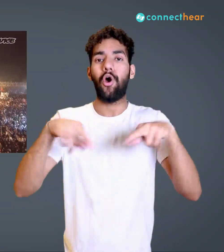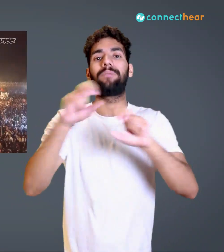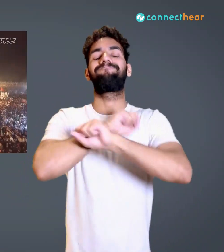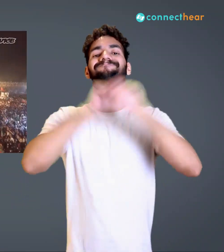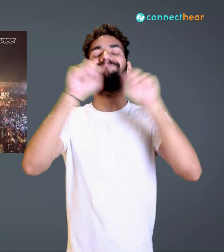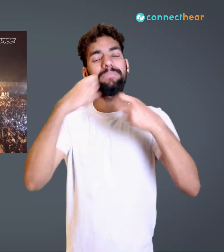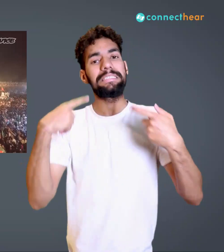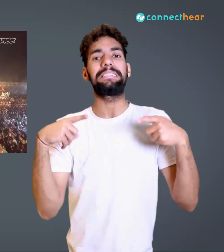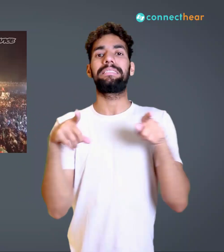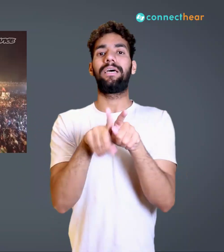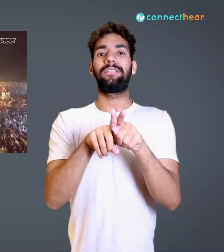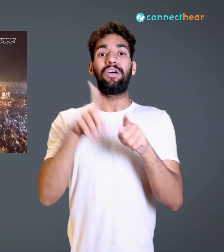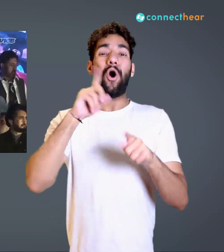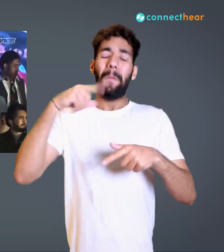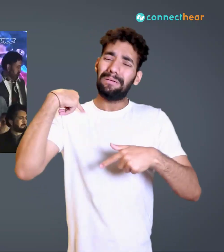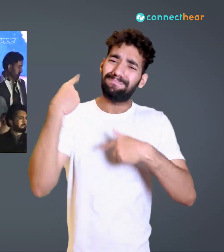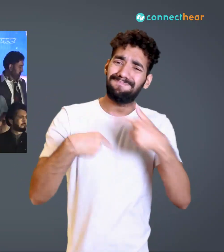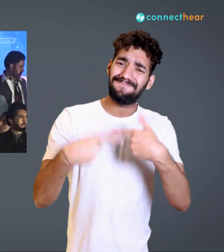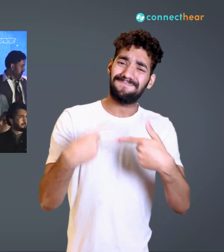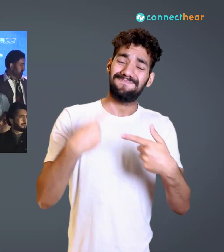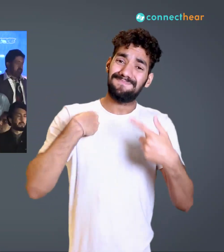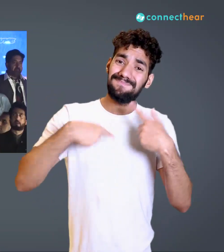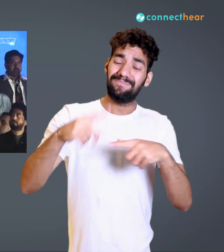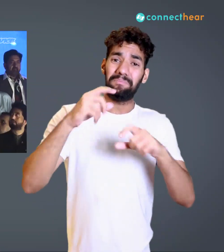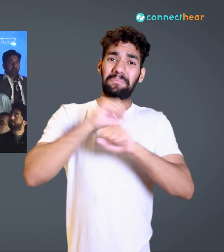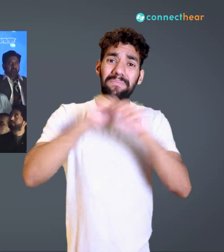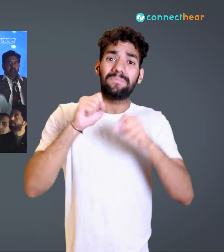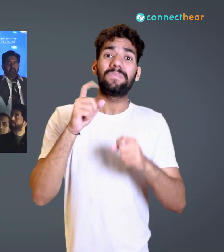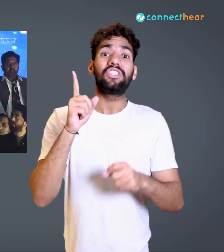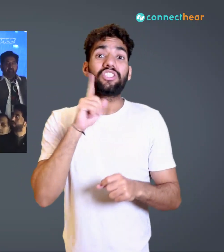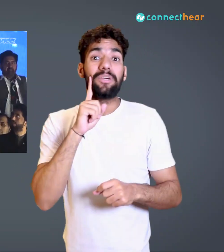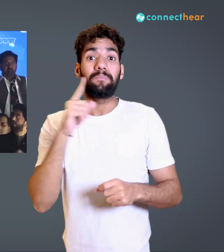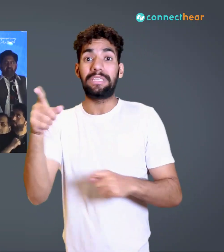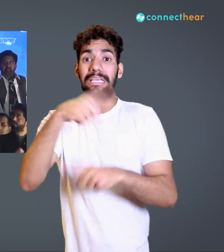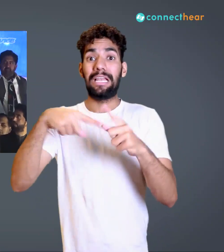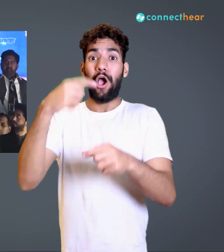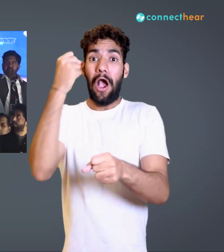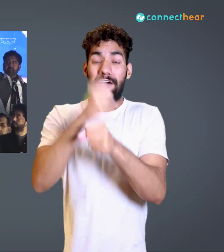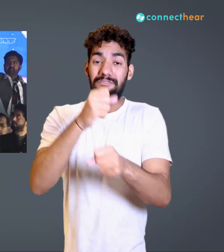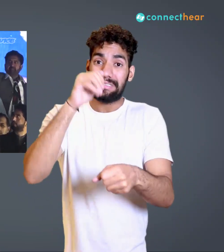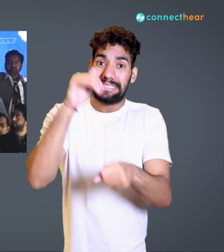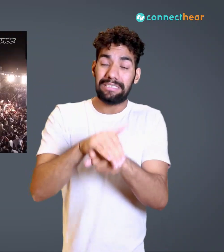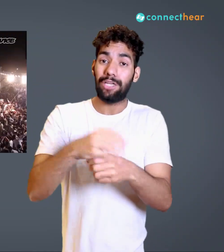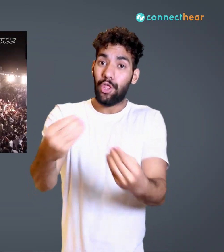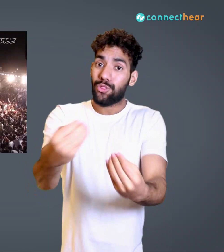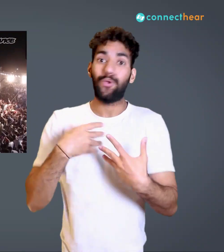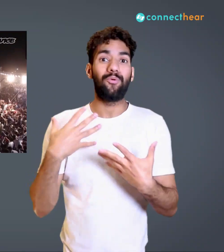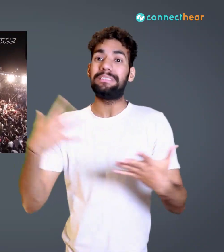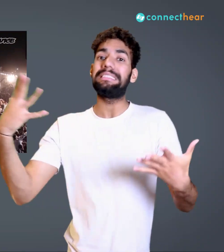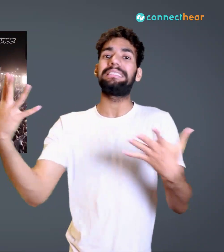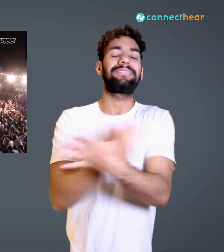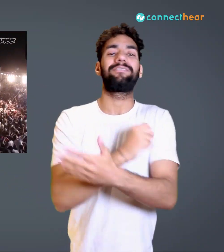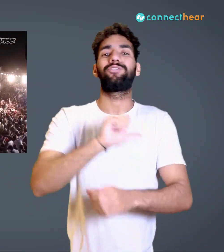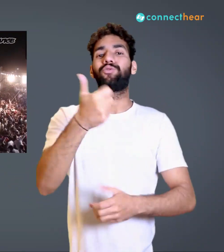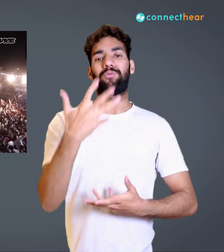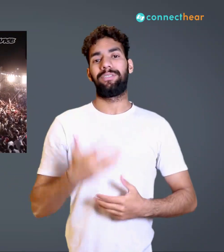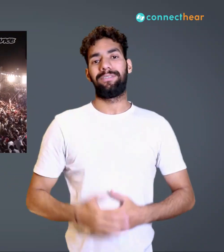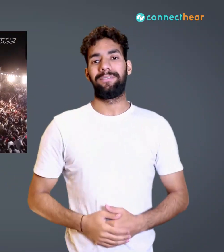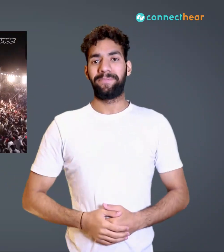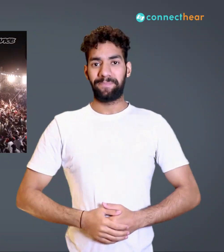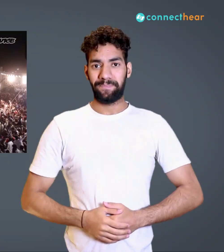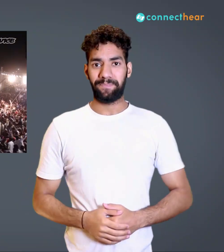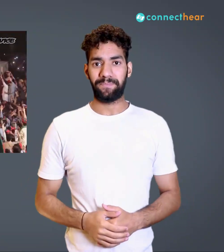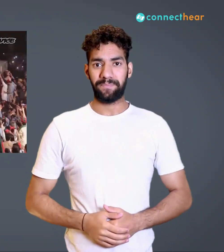सड़कों पे निकलूंगा तब तक निकलता रहूंगा जब तक तुम इलेक्शन हम तुम्हारे से जबरदस्ती